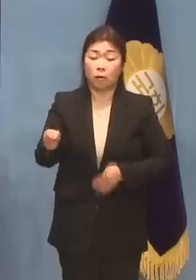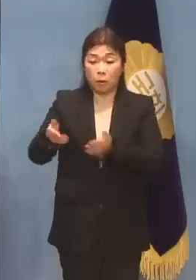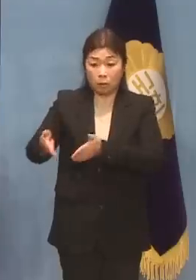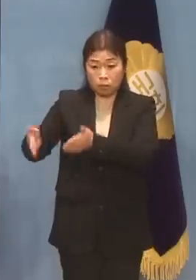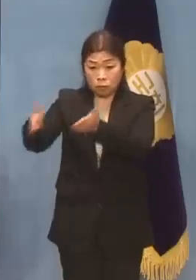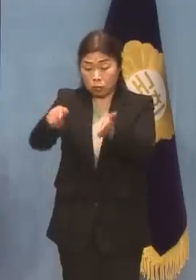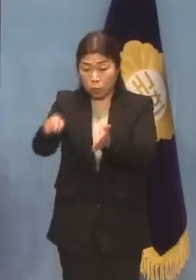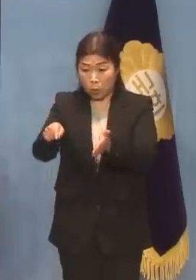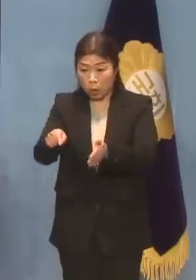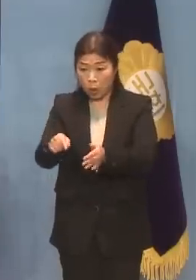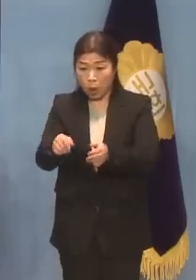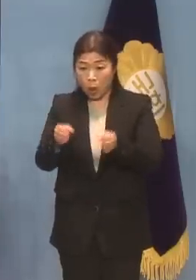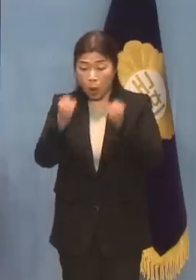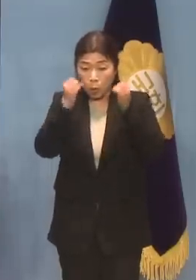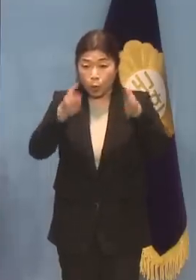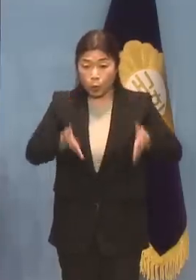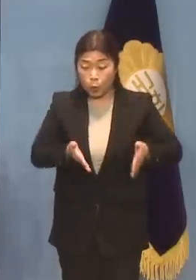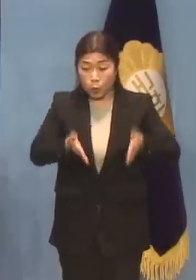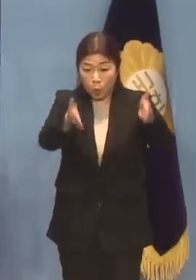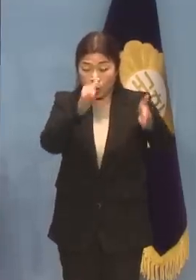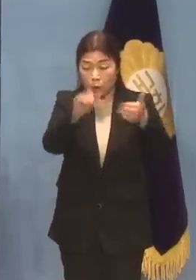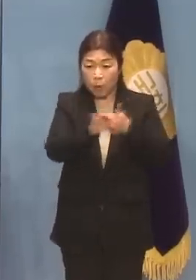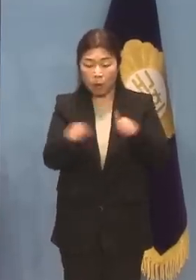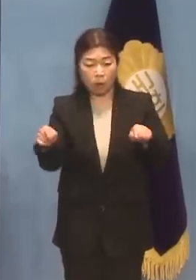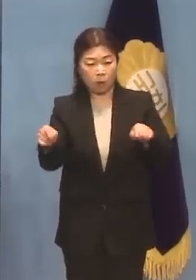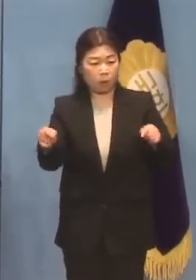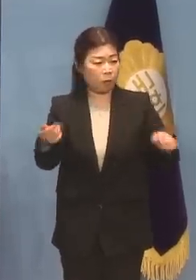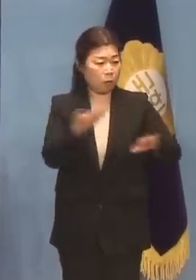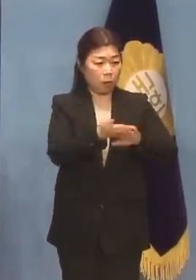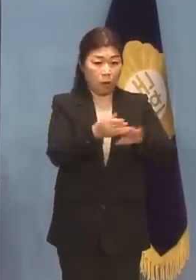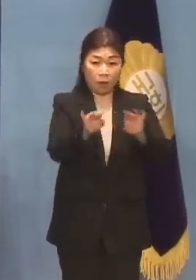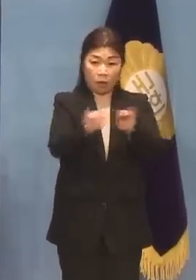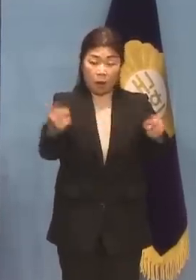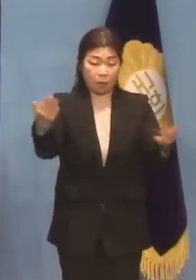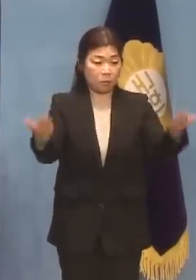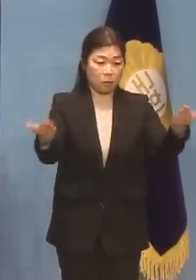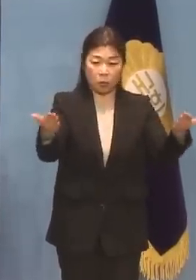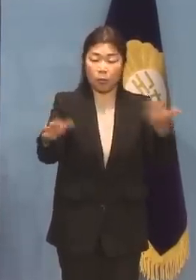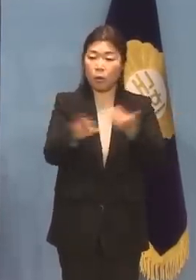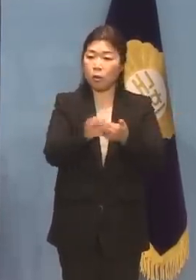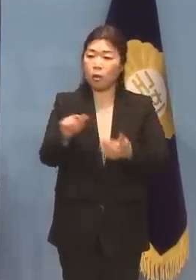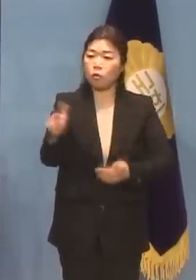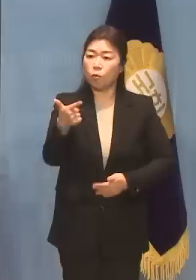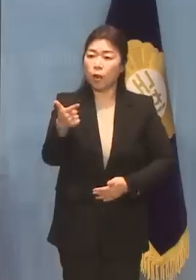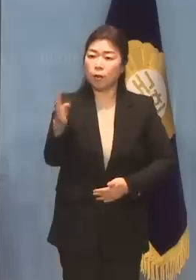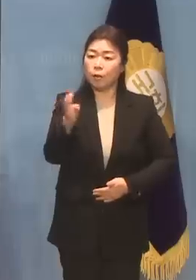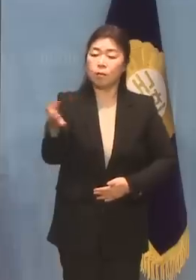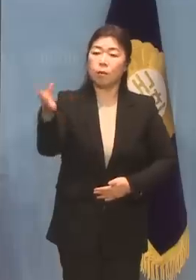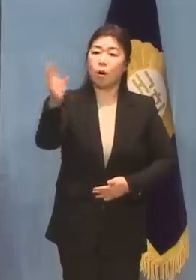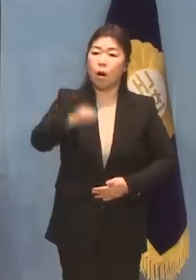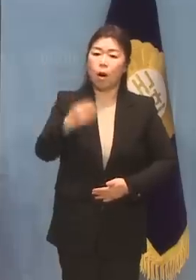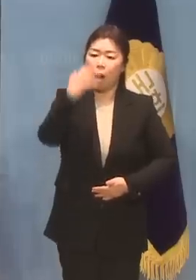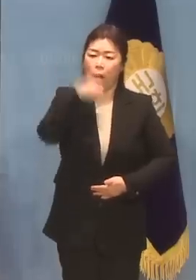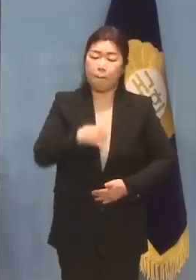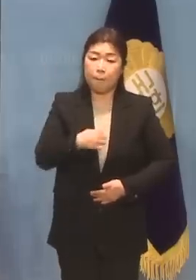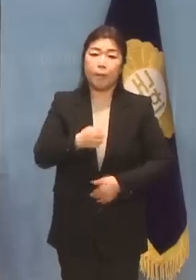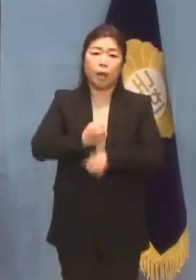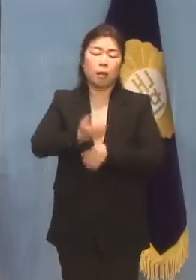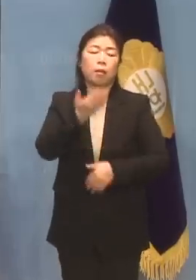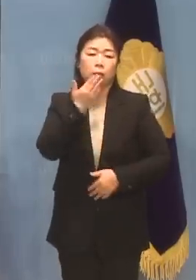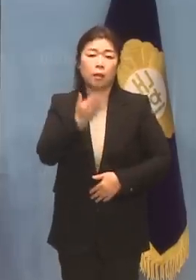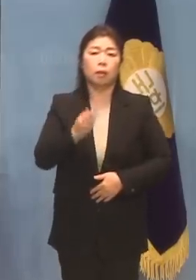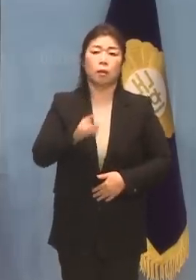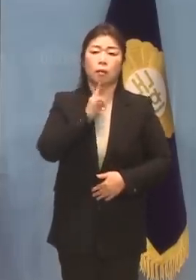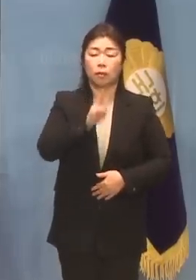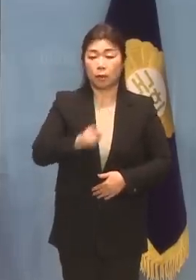도로가 개설되면 현재 주변의 시세를 감안할 때 약 640억 원에 달할 것으로 추정되고